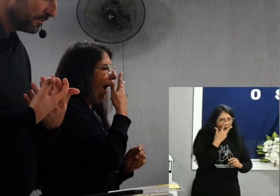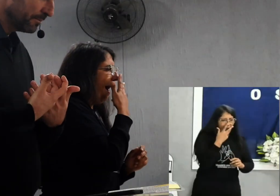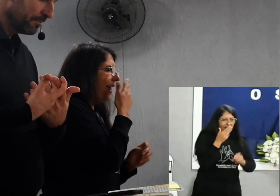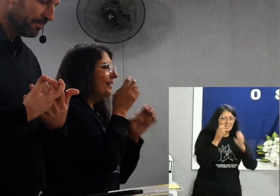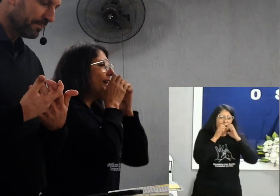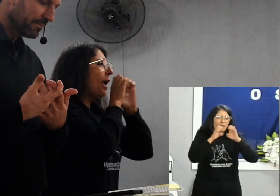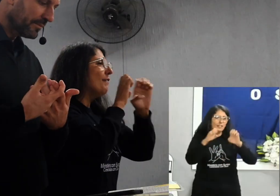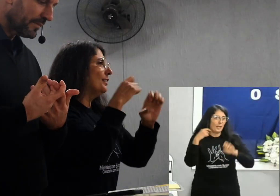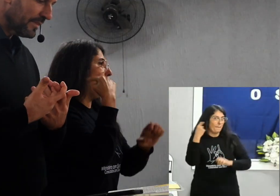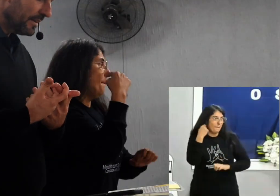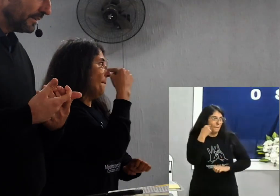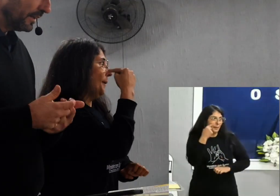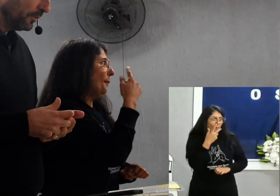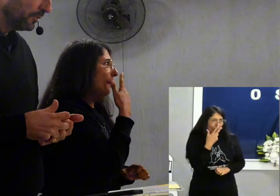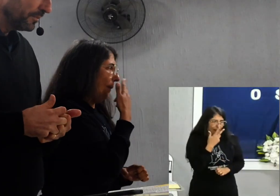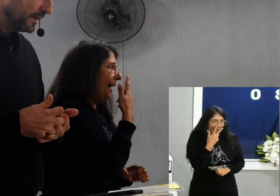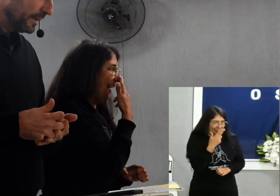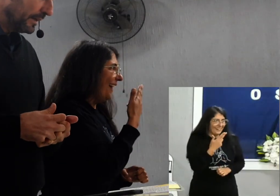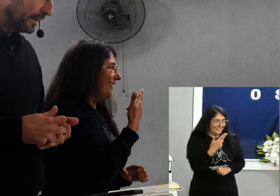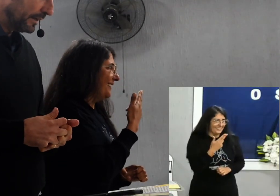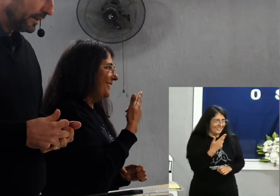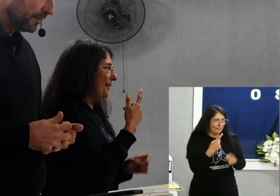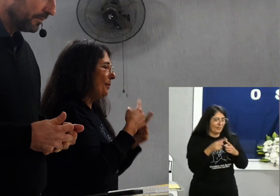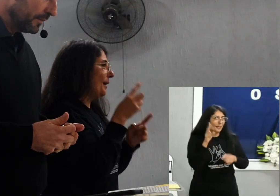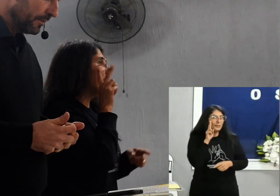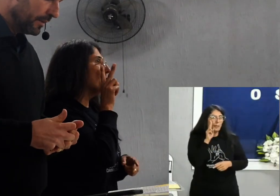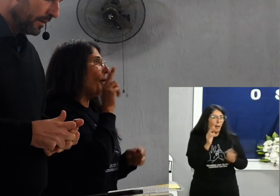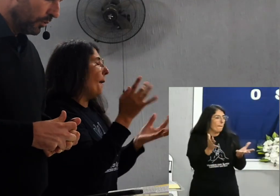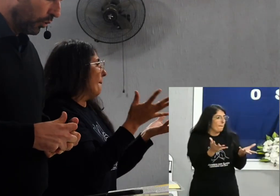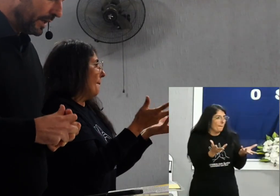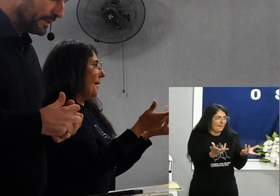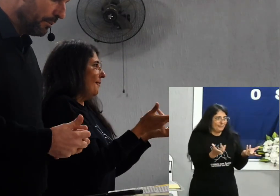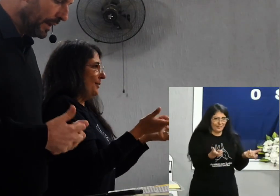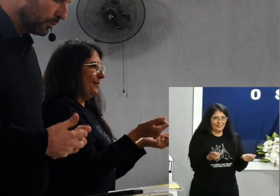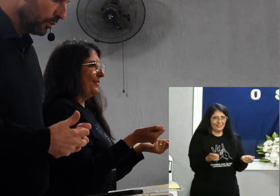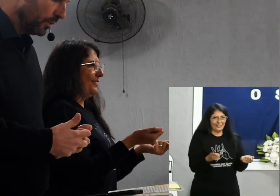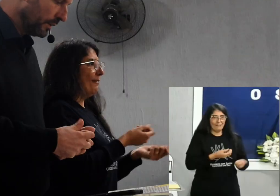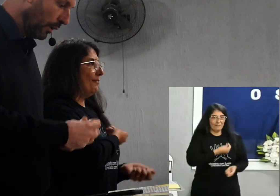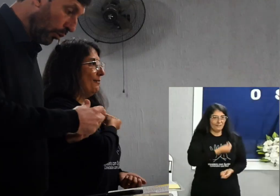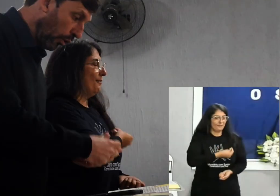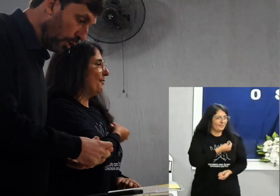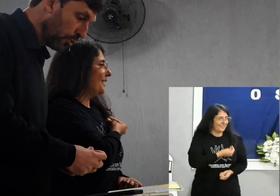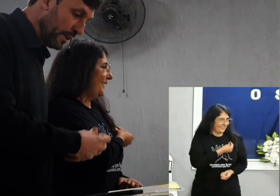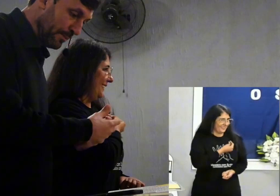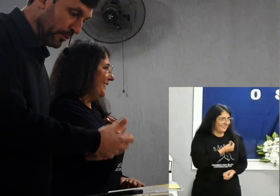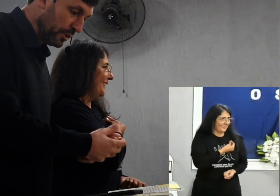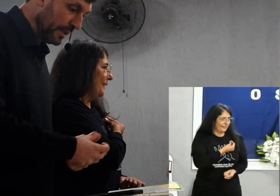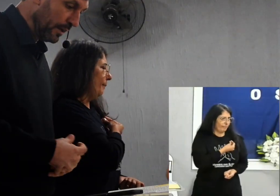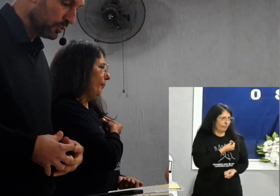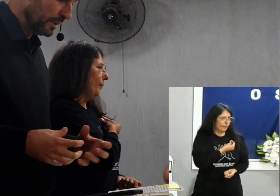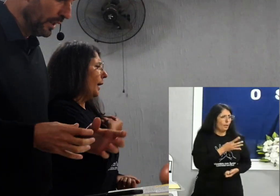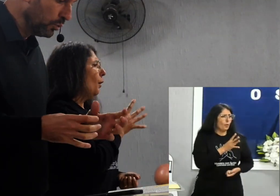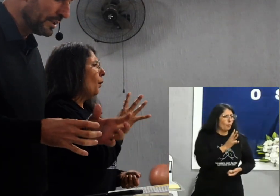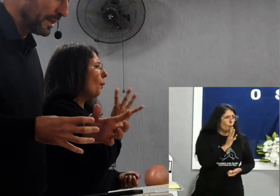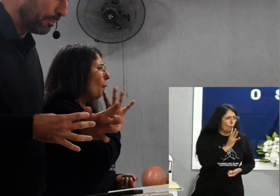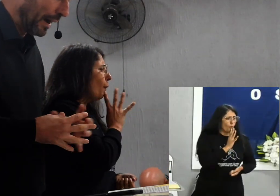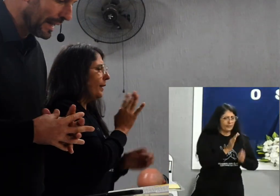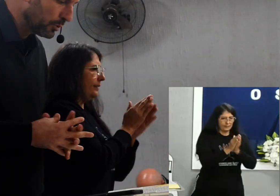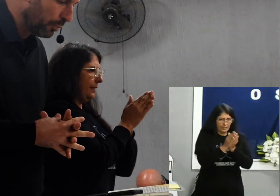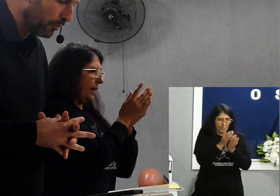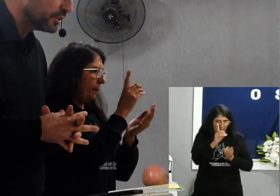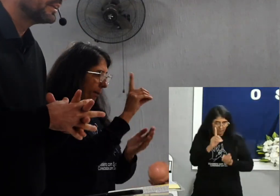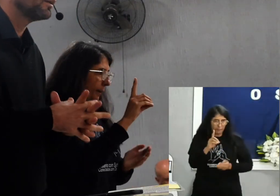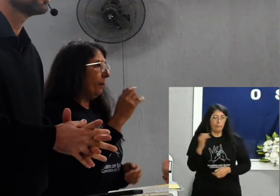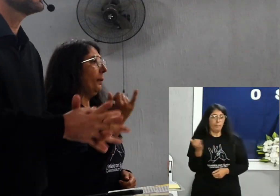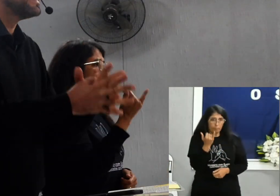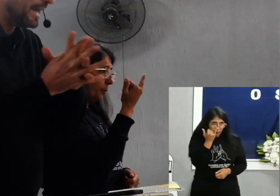vida. Então, o conhecimento teológico, o conhecimento de Deus, não nos separa